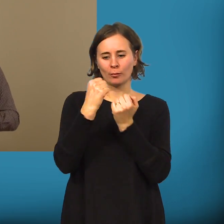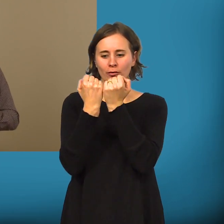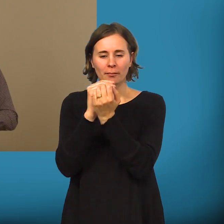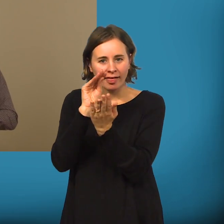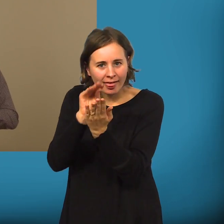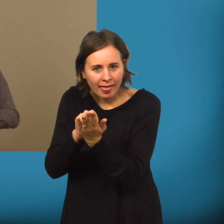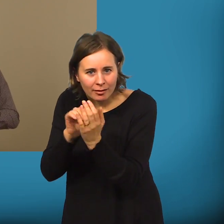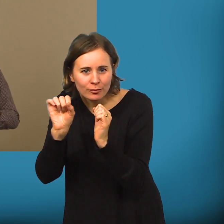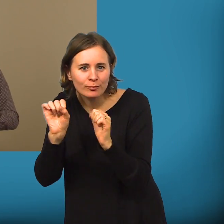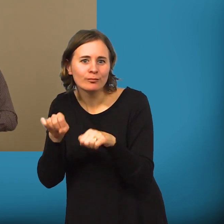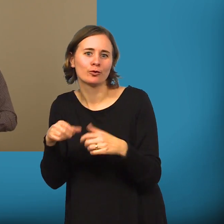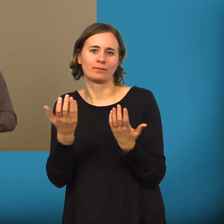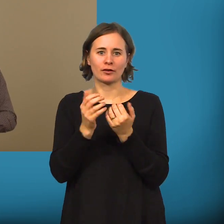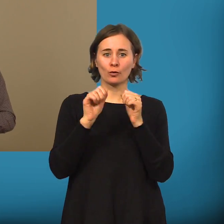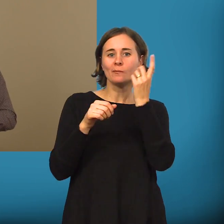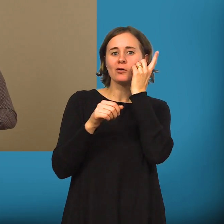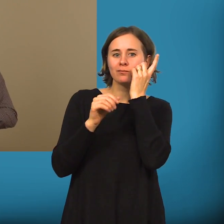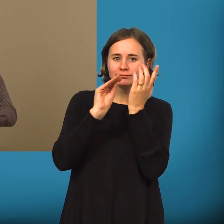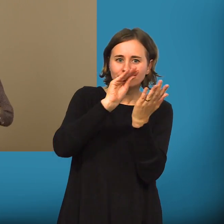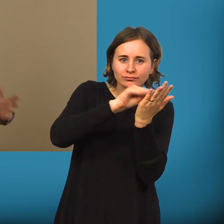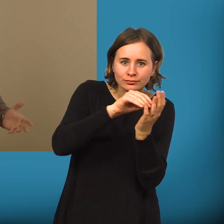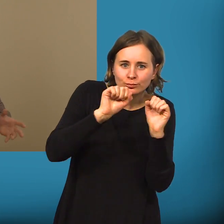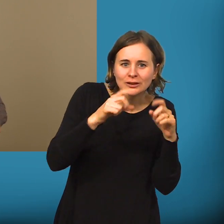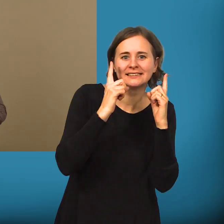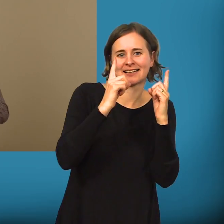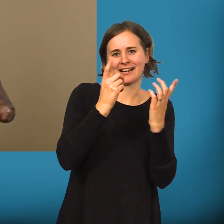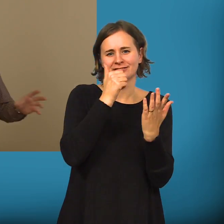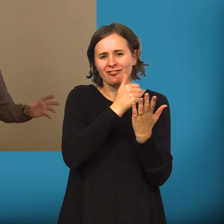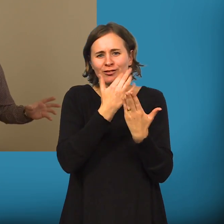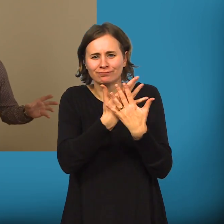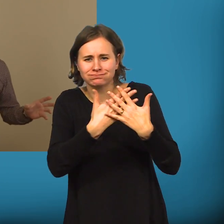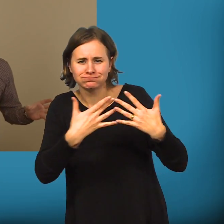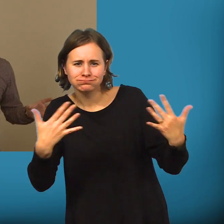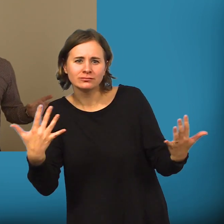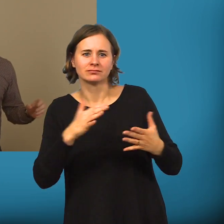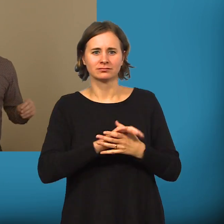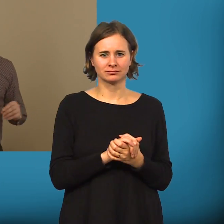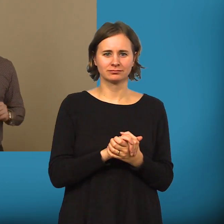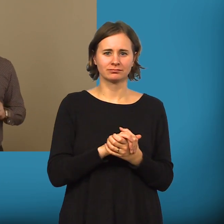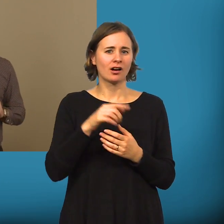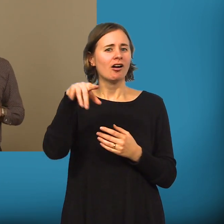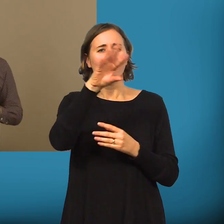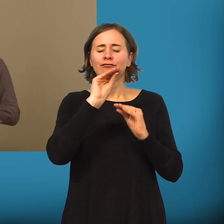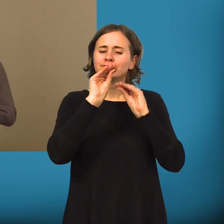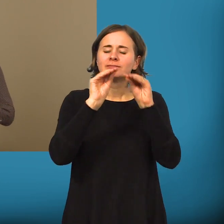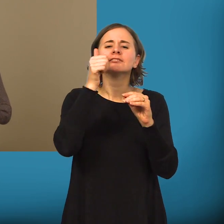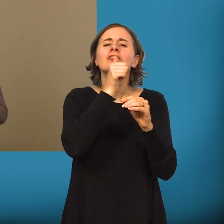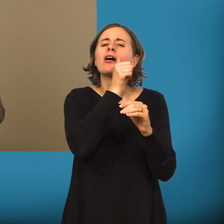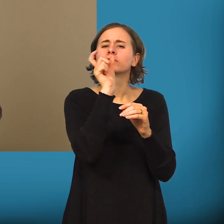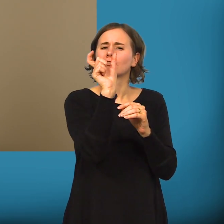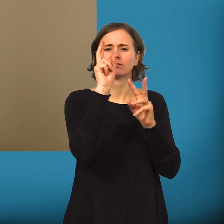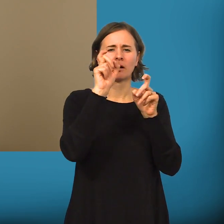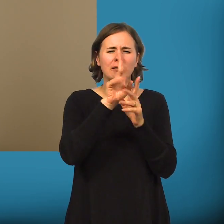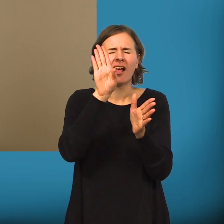kur nors kokioje nors saugykloje, ale saugioje ir panašiai. Mes taip esame linkę daryti. Savo